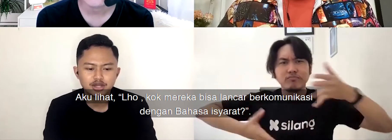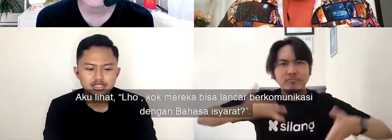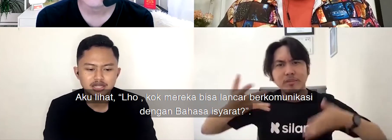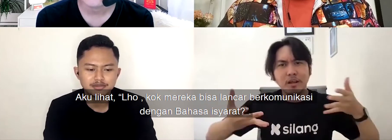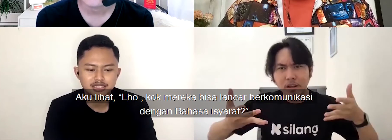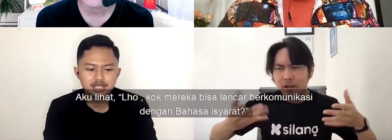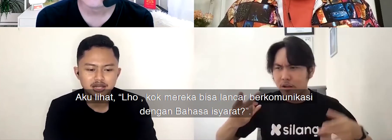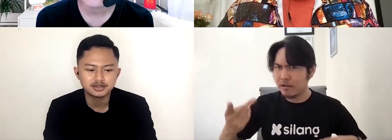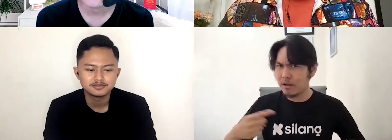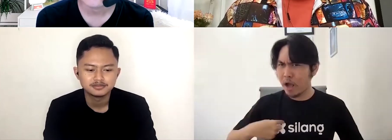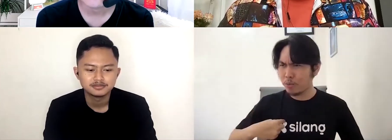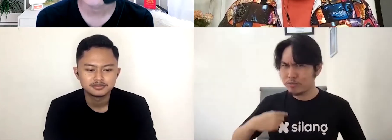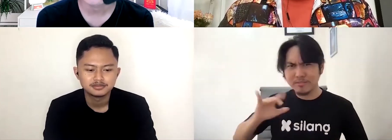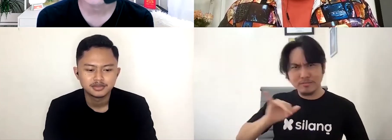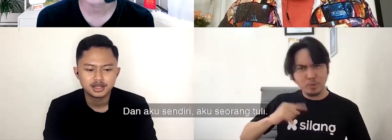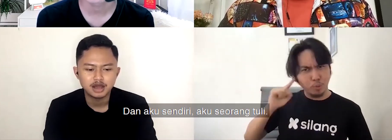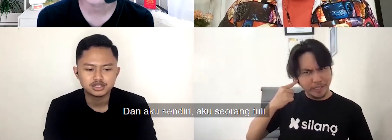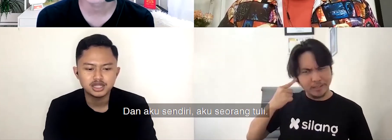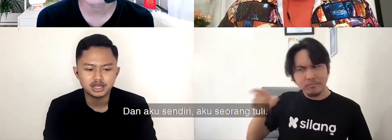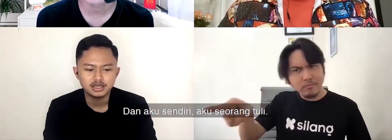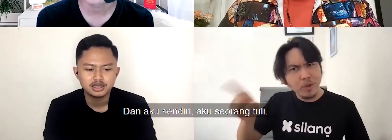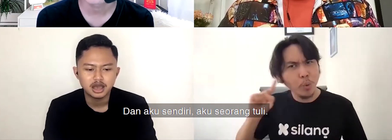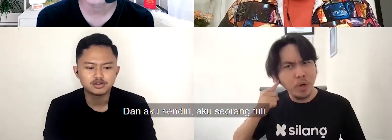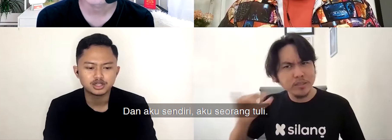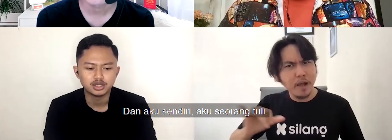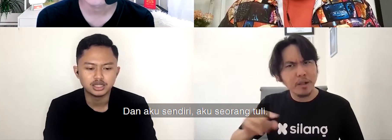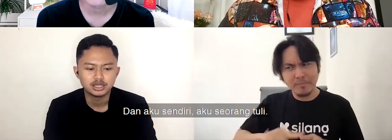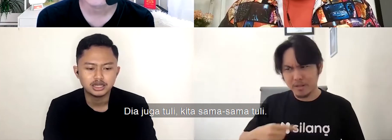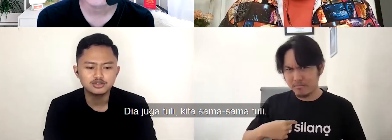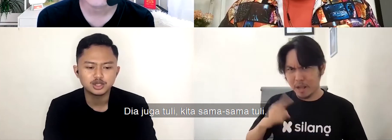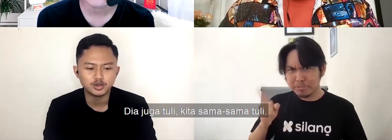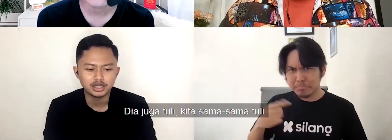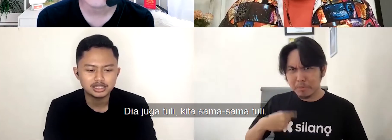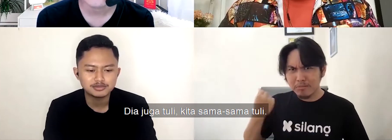berkomunikasi dan aku sendiri aku